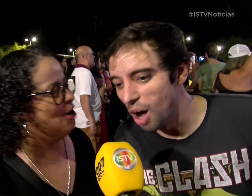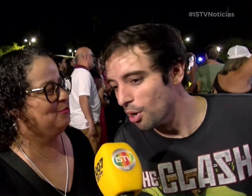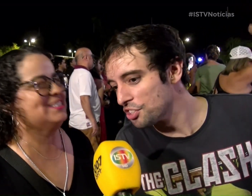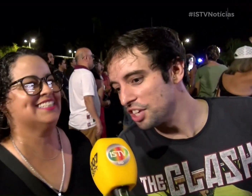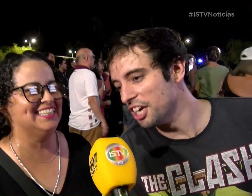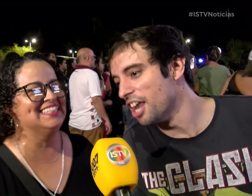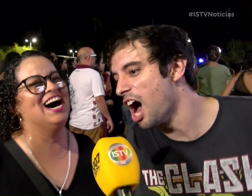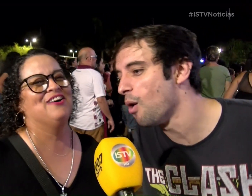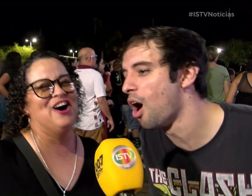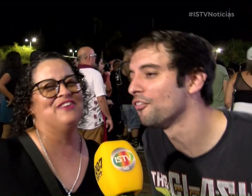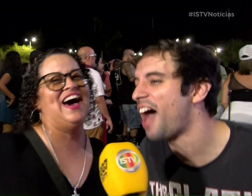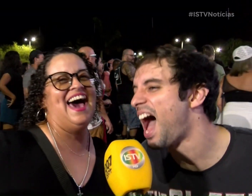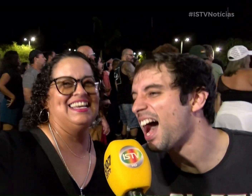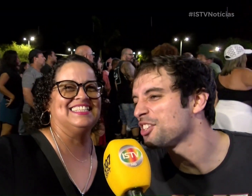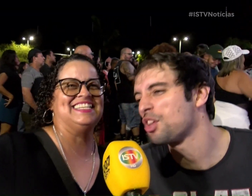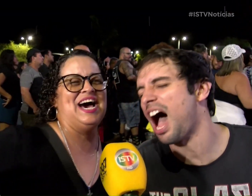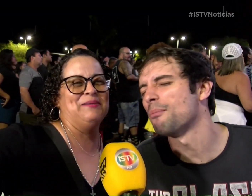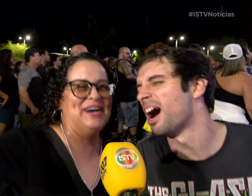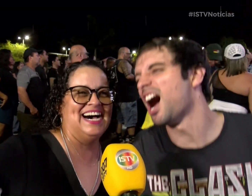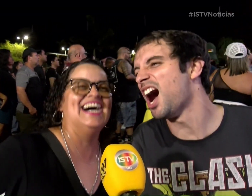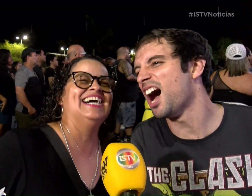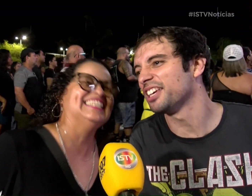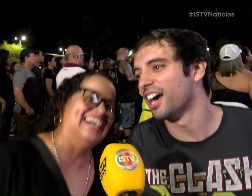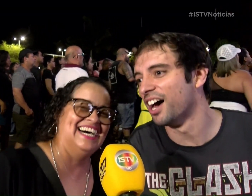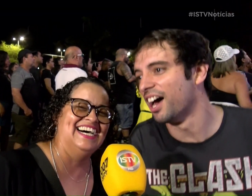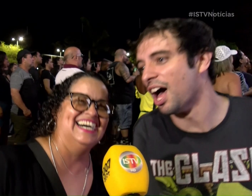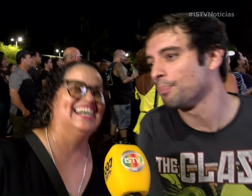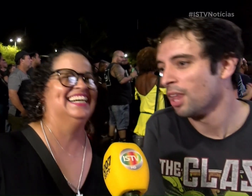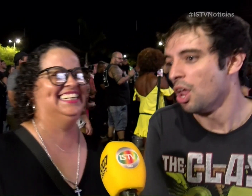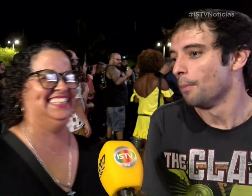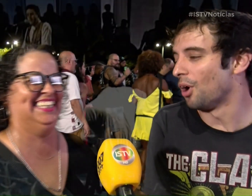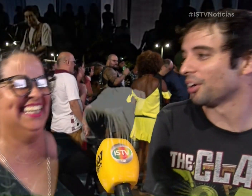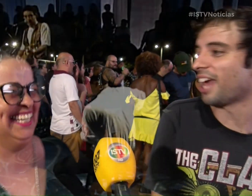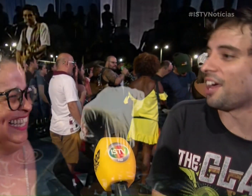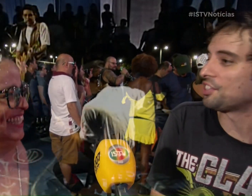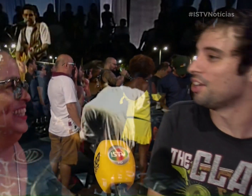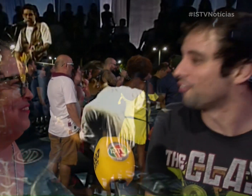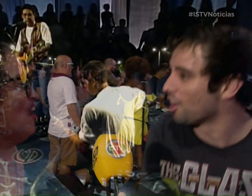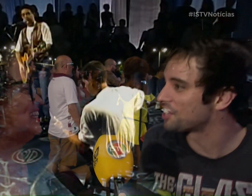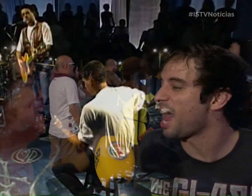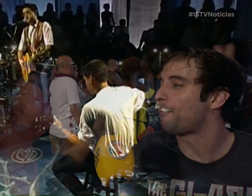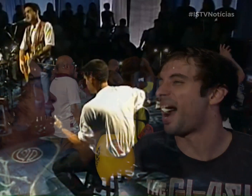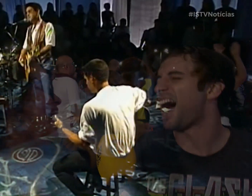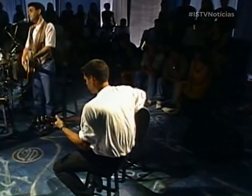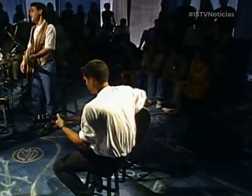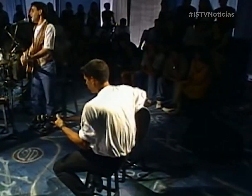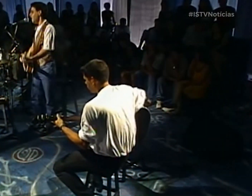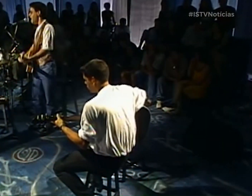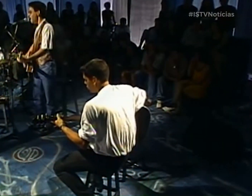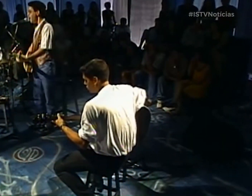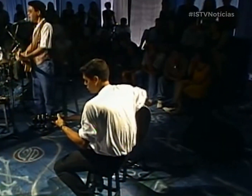Como se não houvesse amanhã. Porque se você